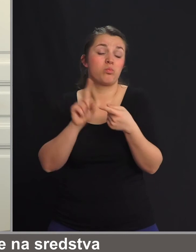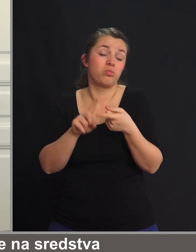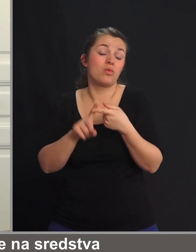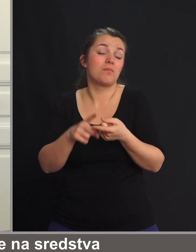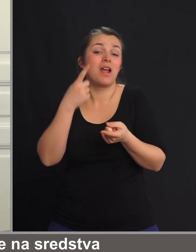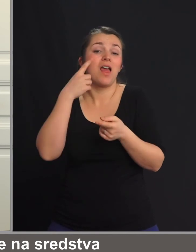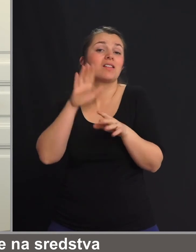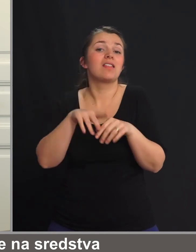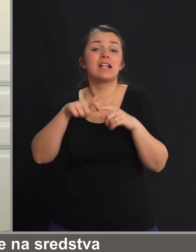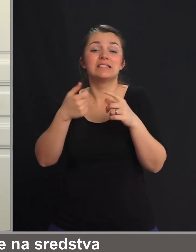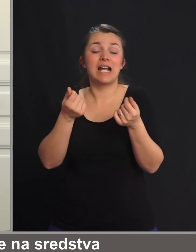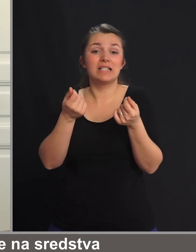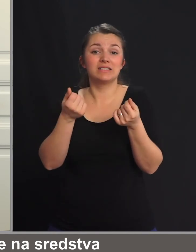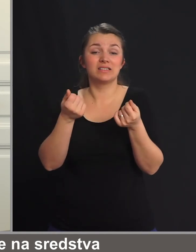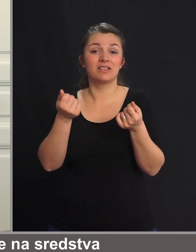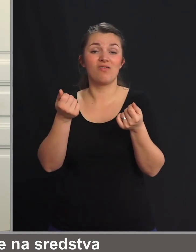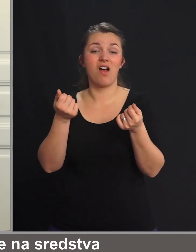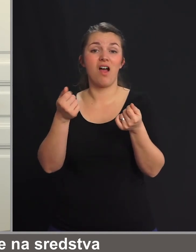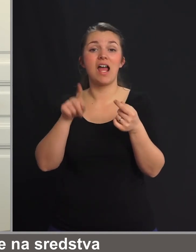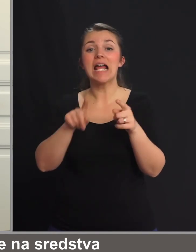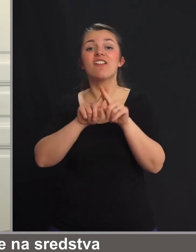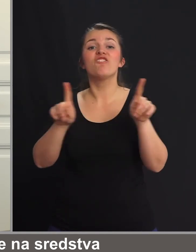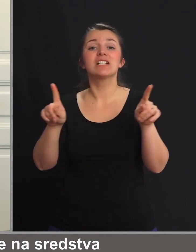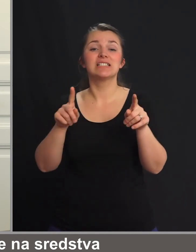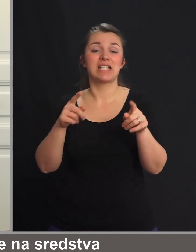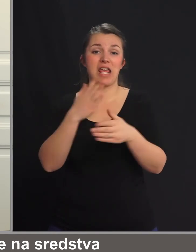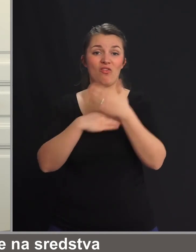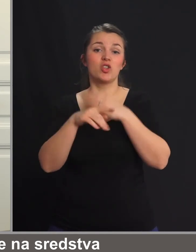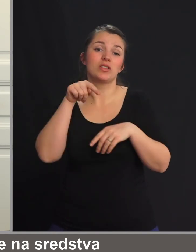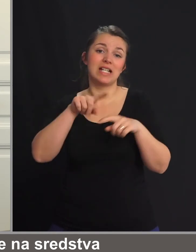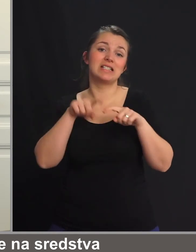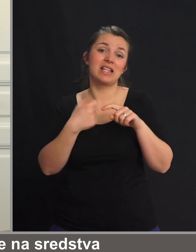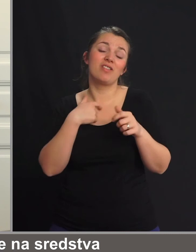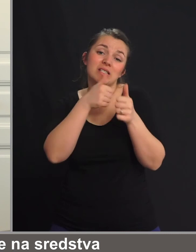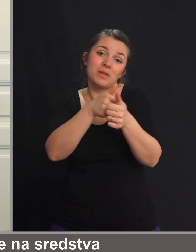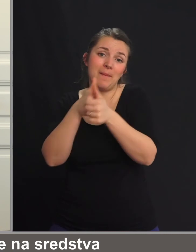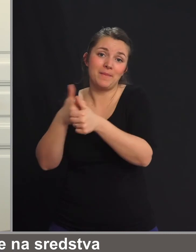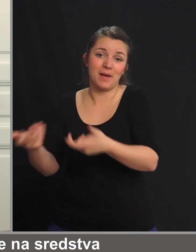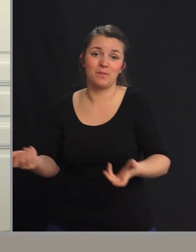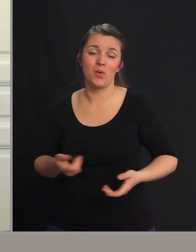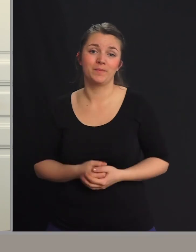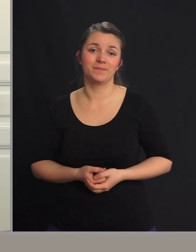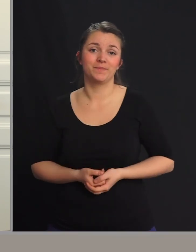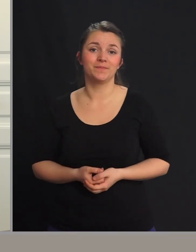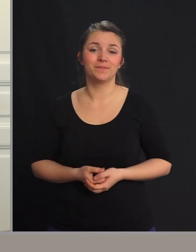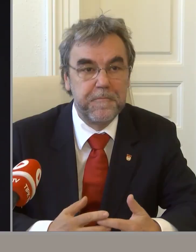tega potem pač glede na sredstva in vrste invalidnosti te zadeve spremljamo.